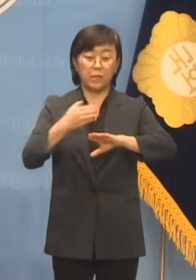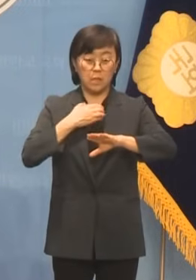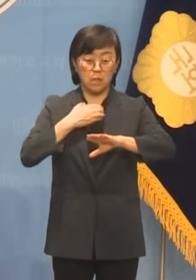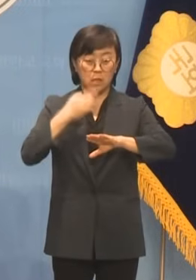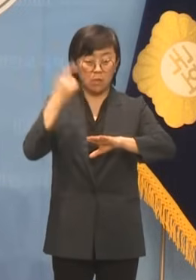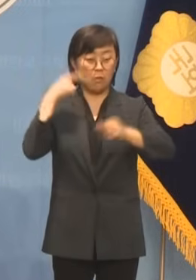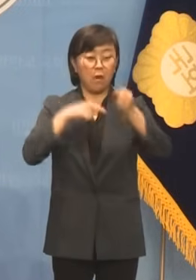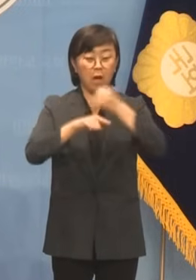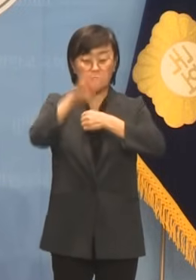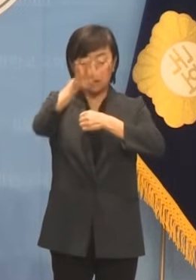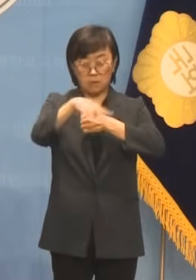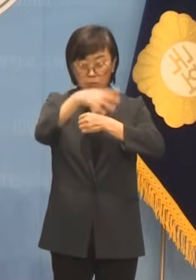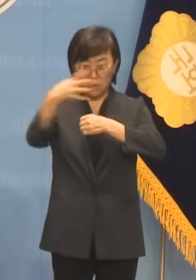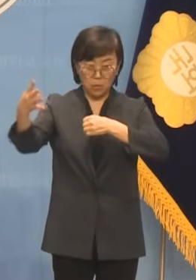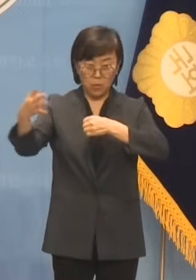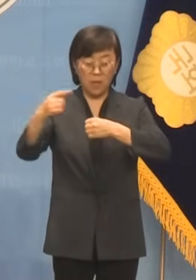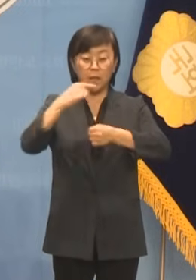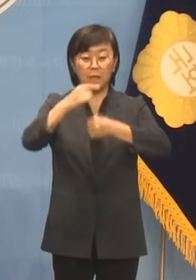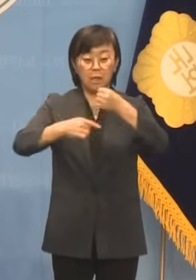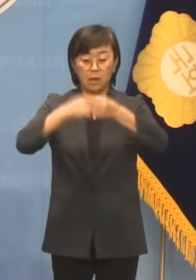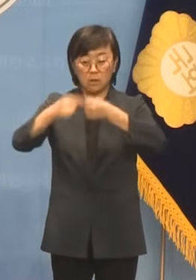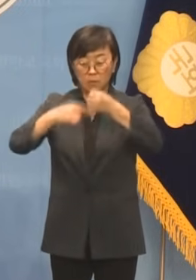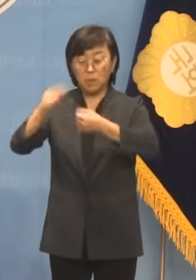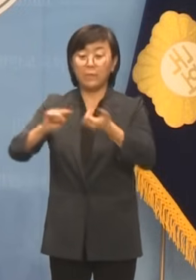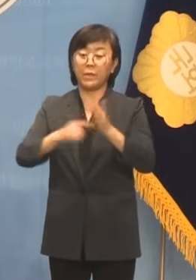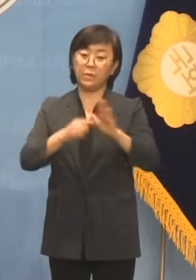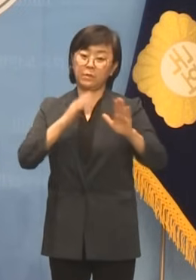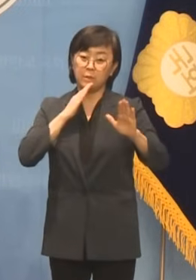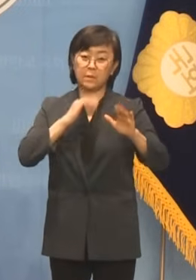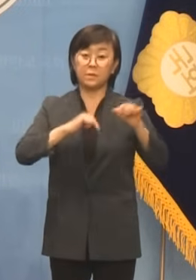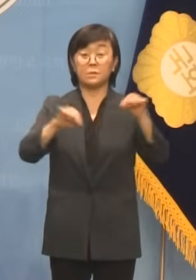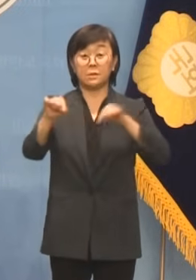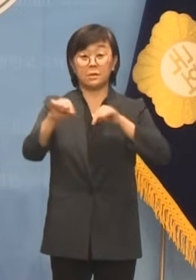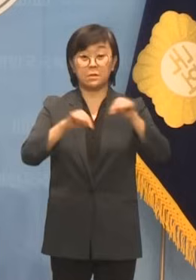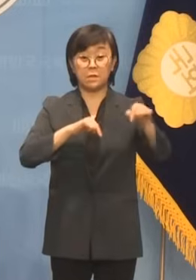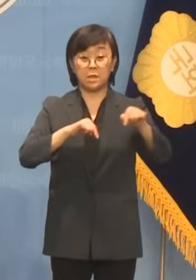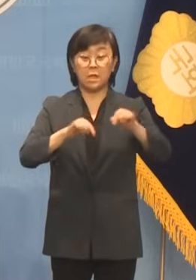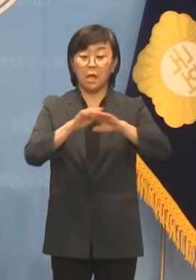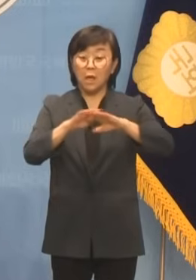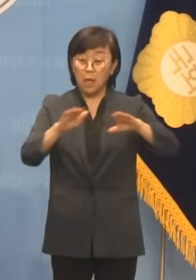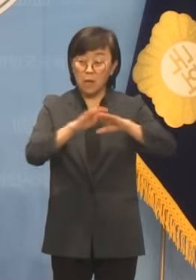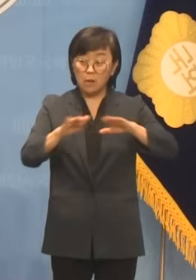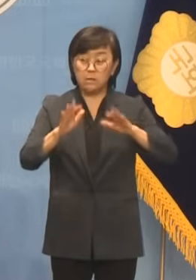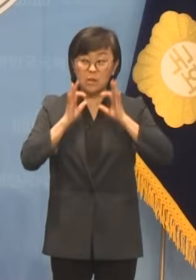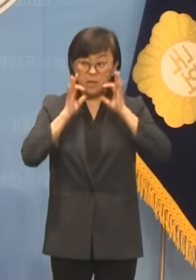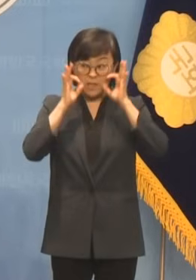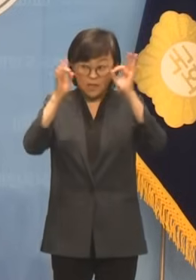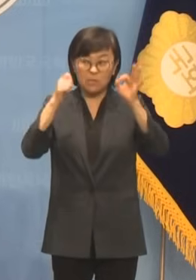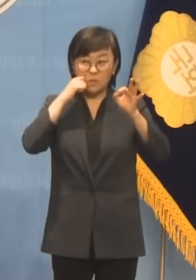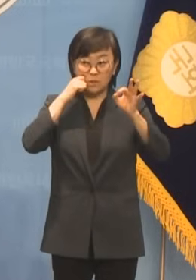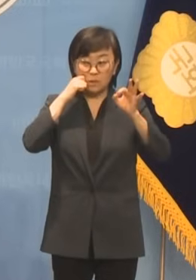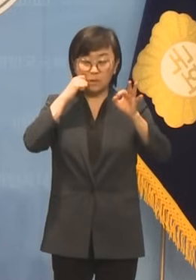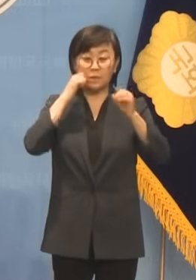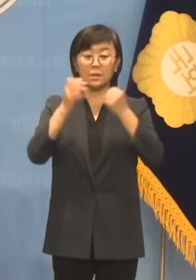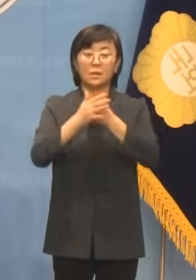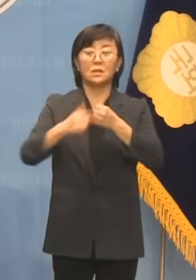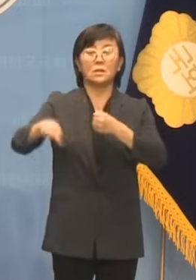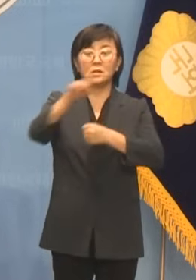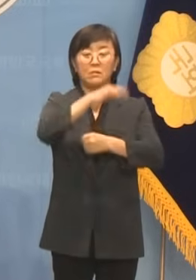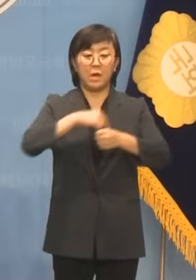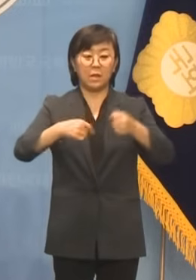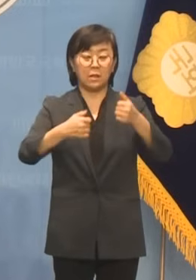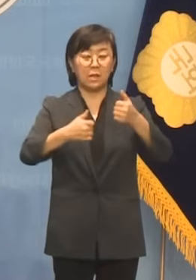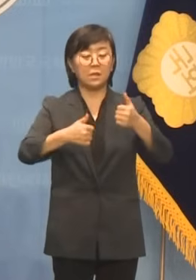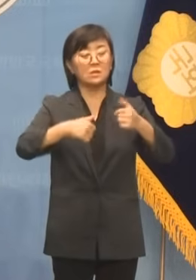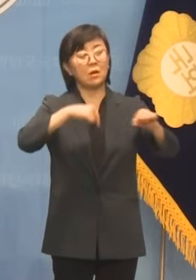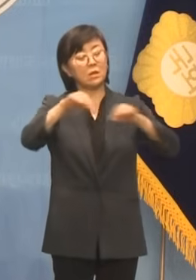과학적 지표가 해마다 발표되고 있지만 지금의 정치는 대응의 절박함을 느끼지 못하고 그들만의 리그에